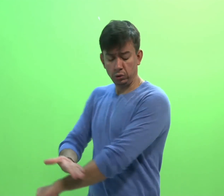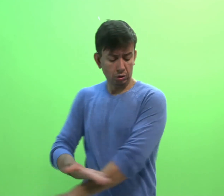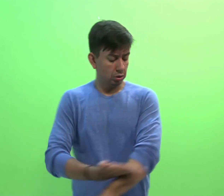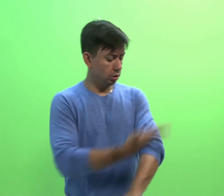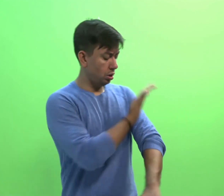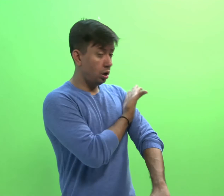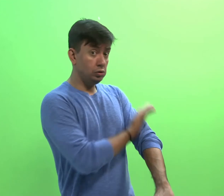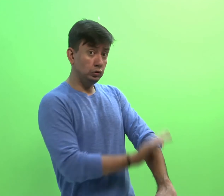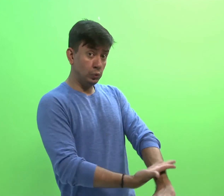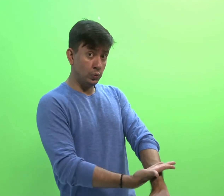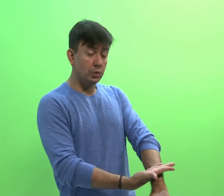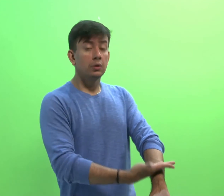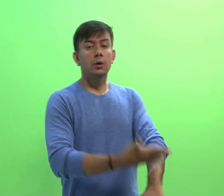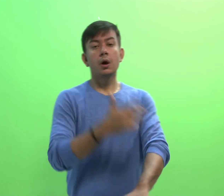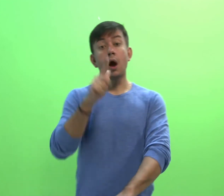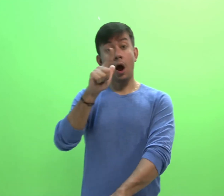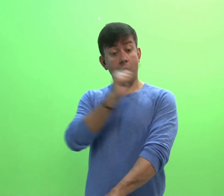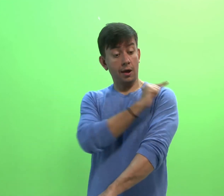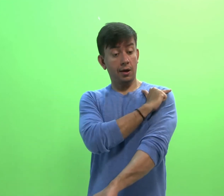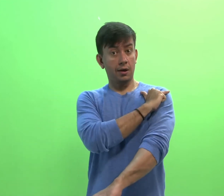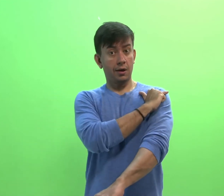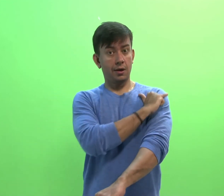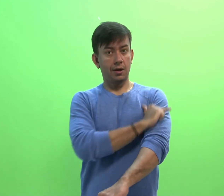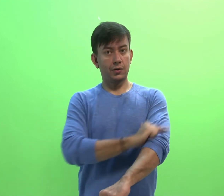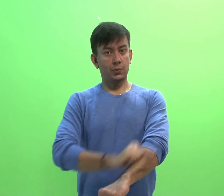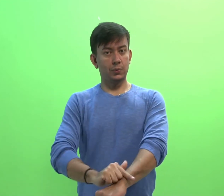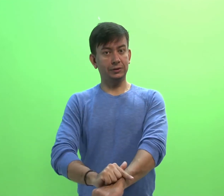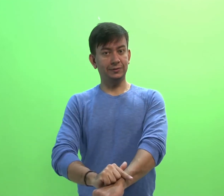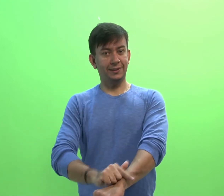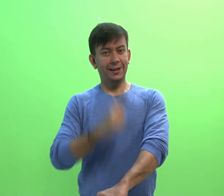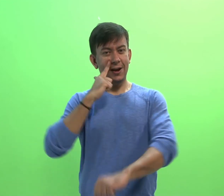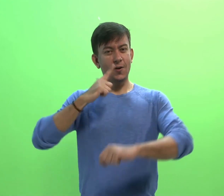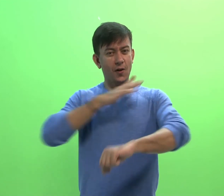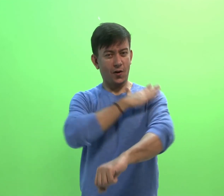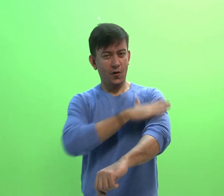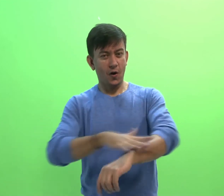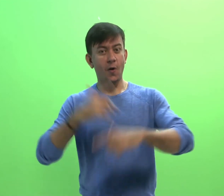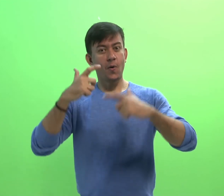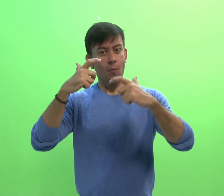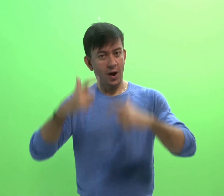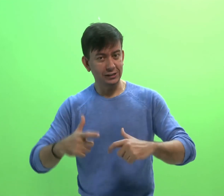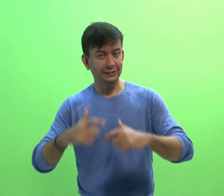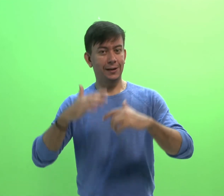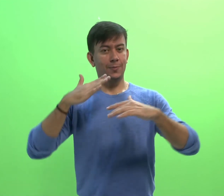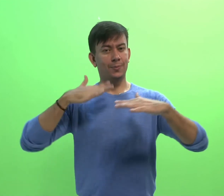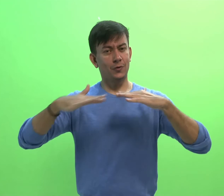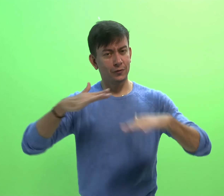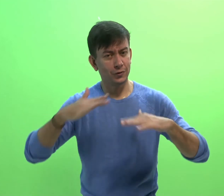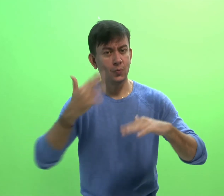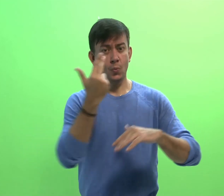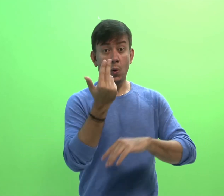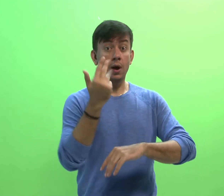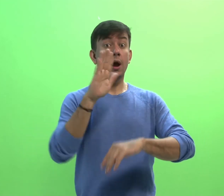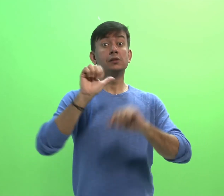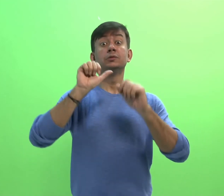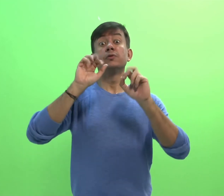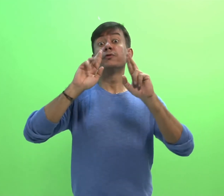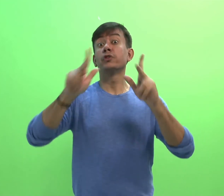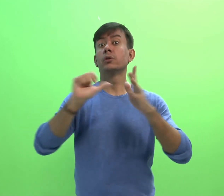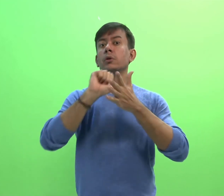ser educado. Na mesma locação, mesmo movimento, o que vai diferir vai ser a configuração de